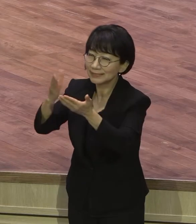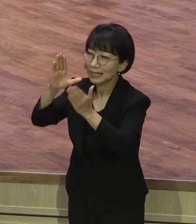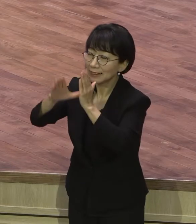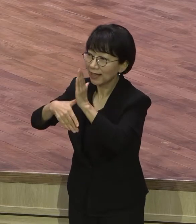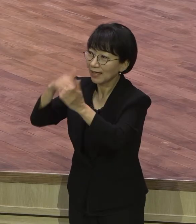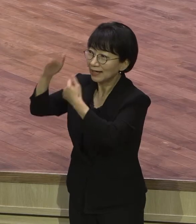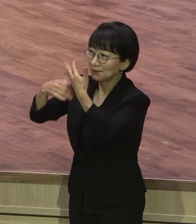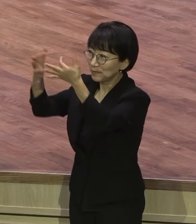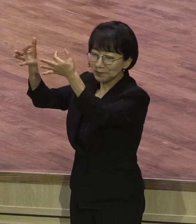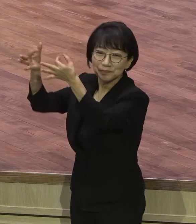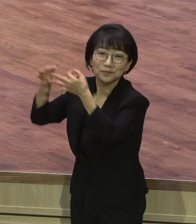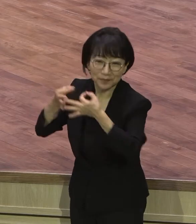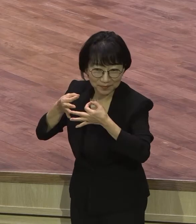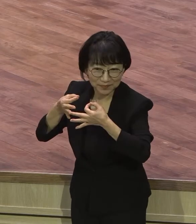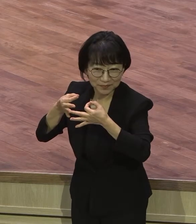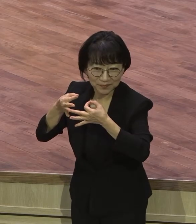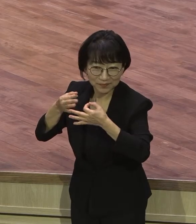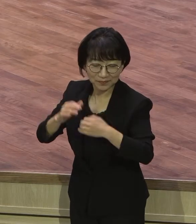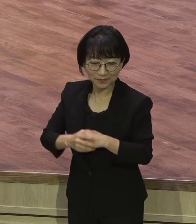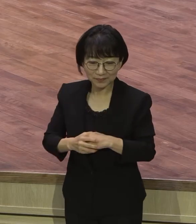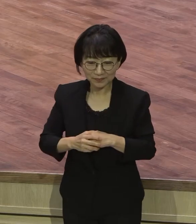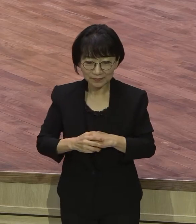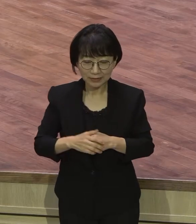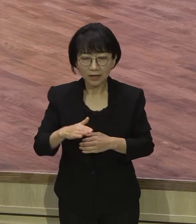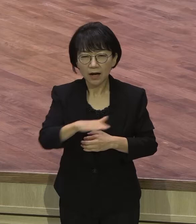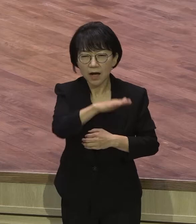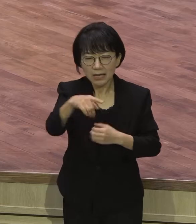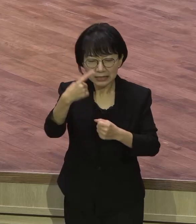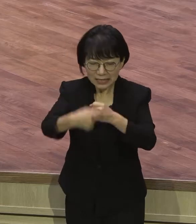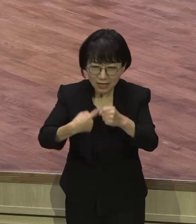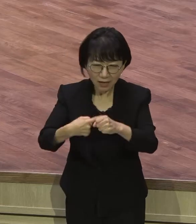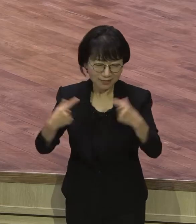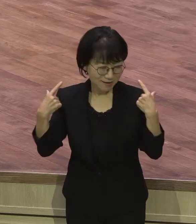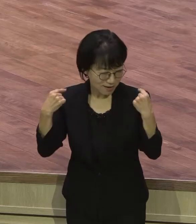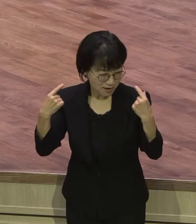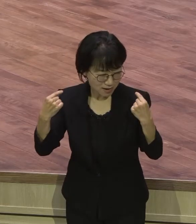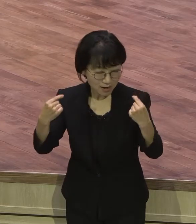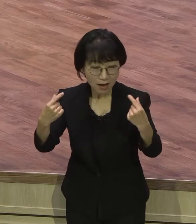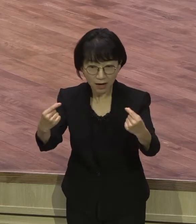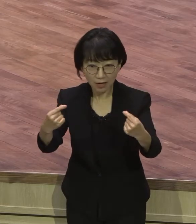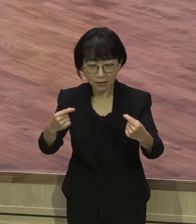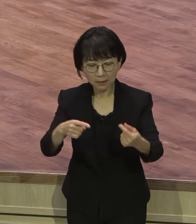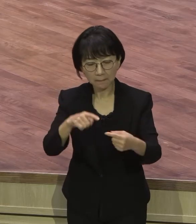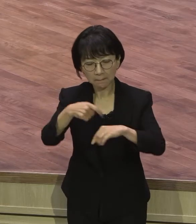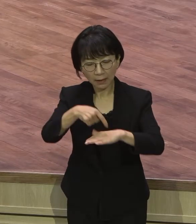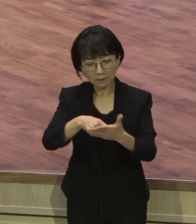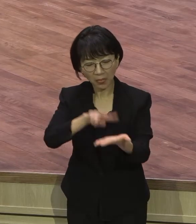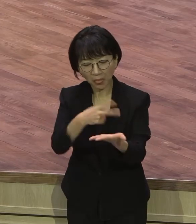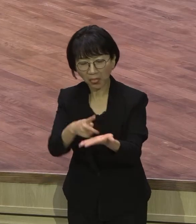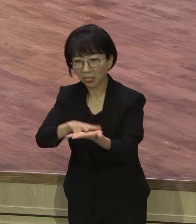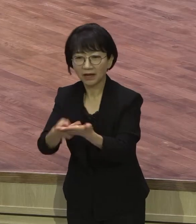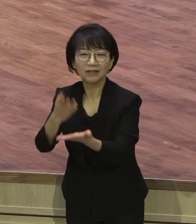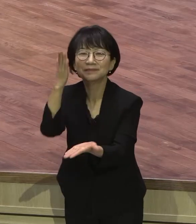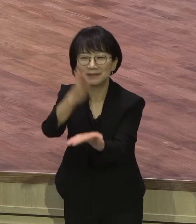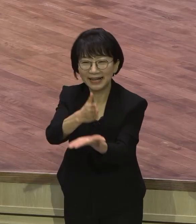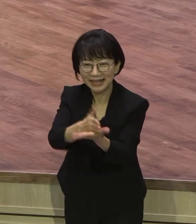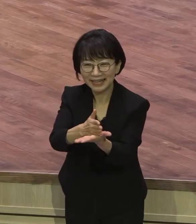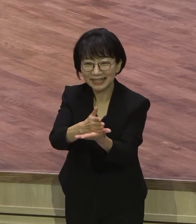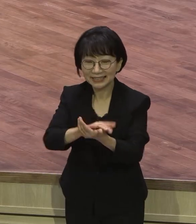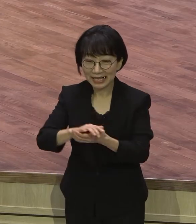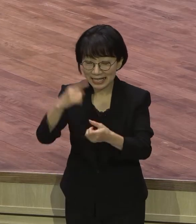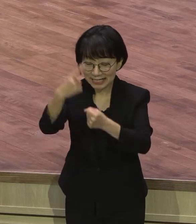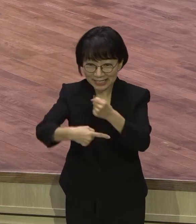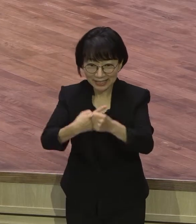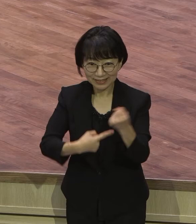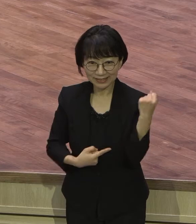계세요. 그리고 그 중심이 1년 내내 변치 말라고 각종 절기를 만들어서 1년에